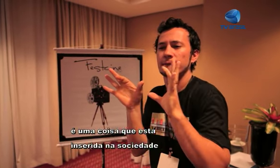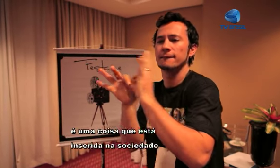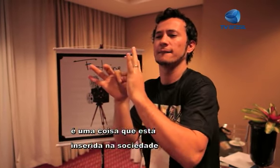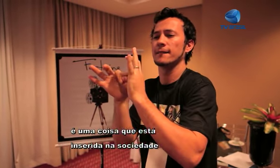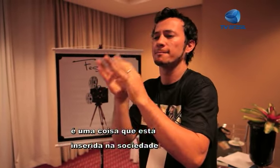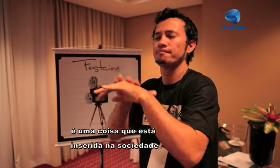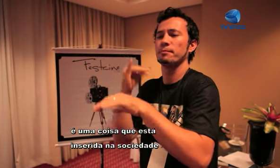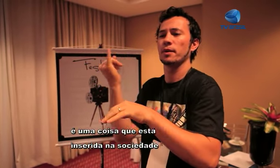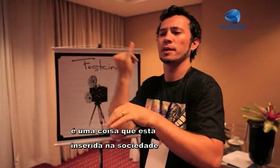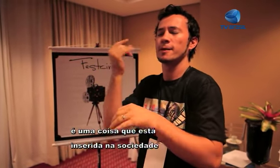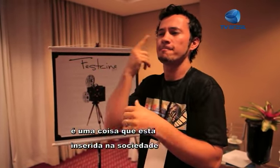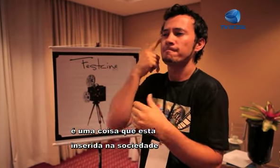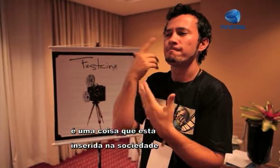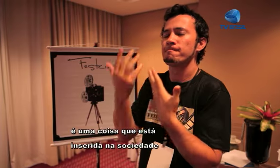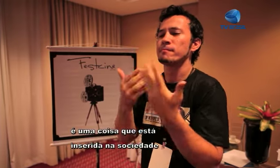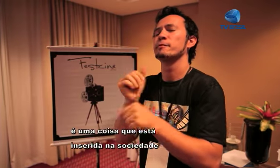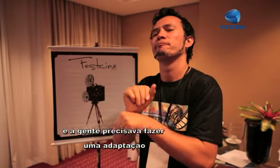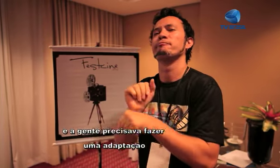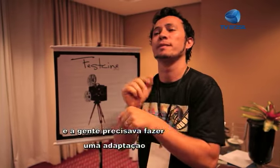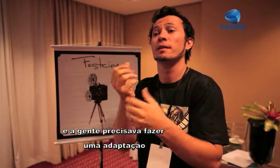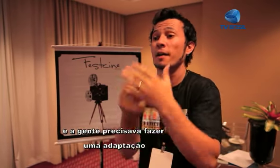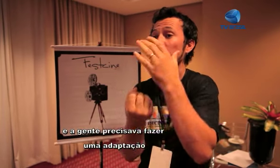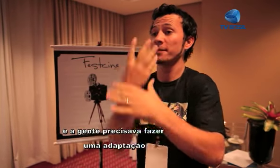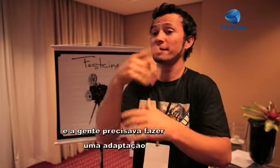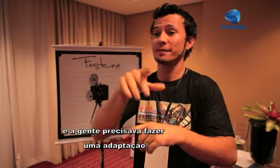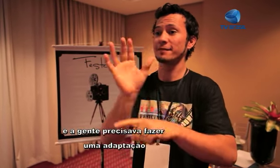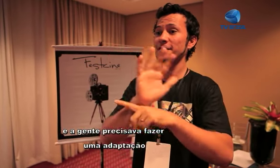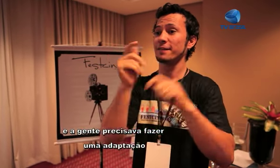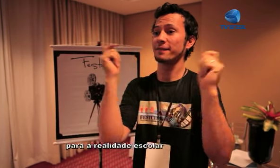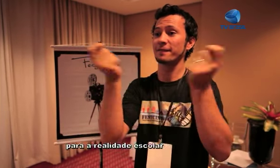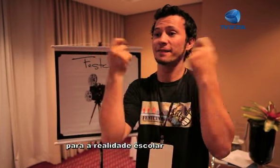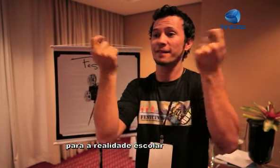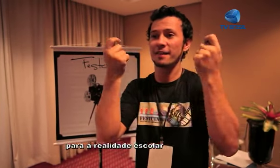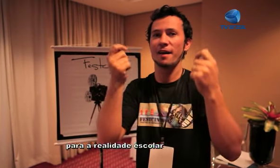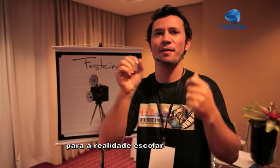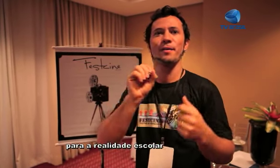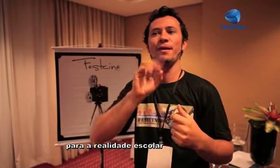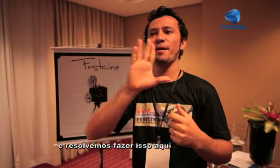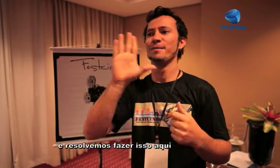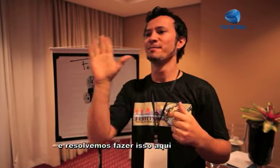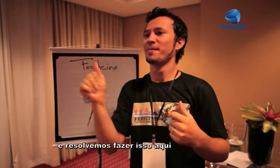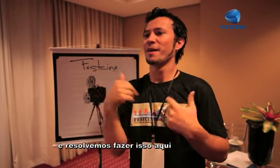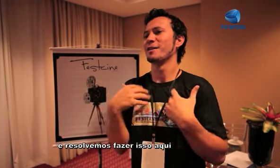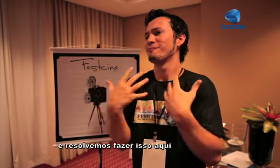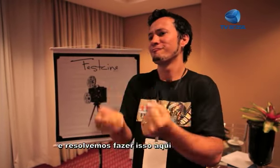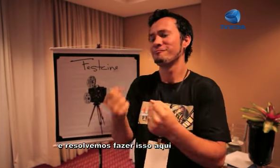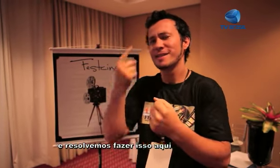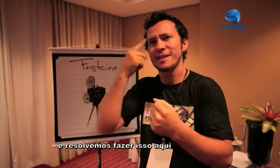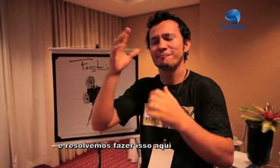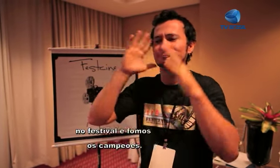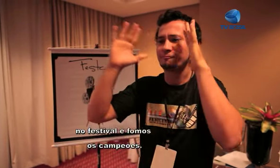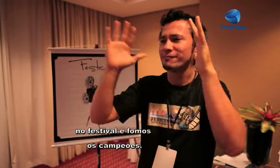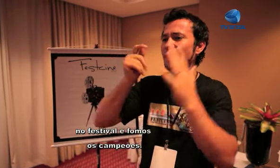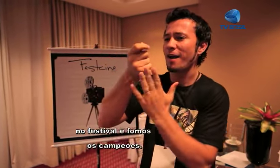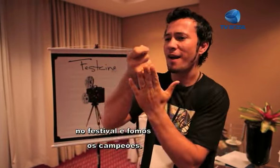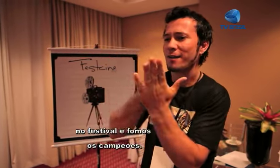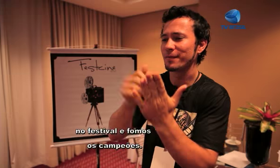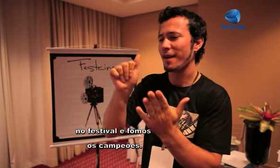coisa que está inserida na sociedade. A gente precisava fazer uma adaptação para a realidade escolar e resolvemos fazer isso aqui no festival e fomos